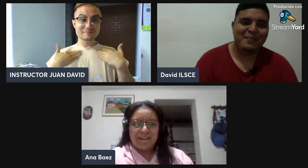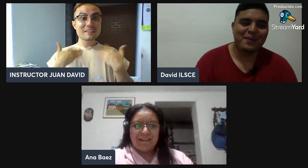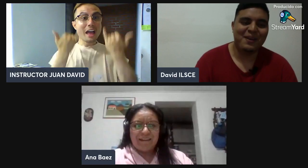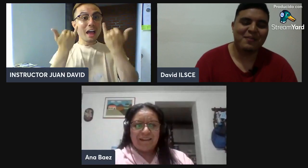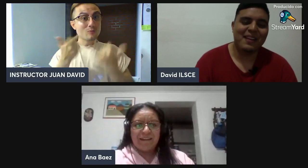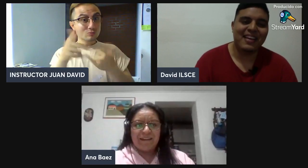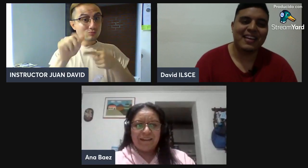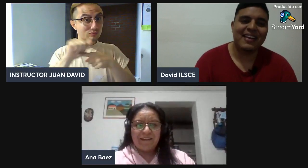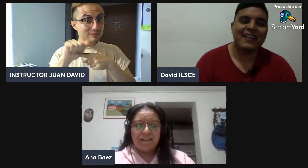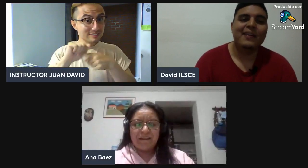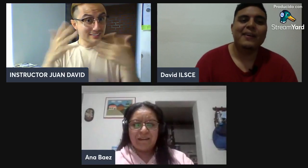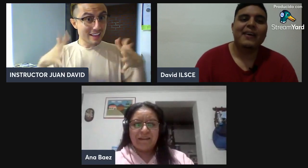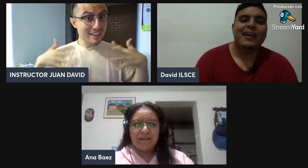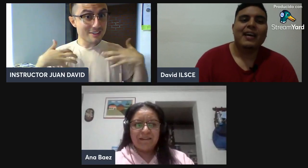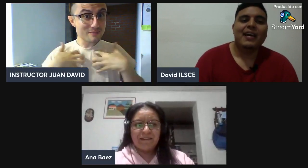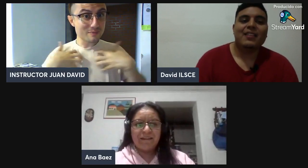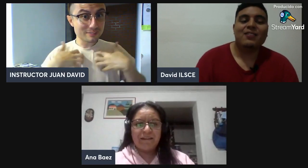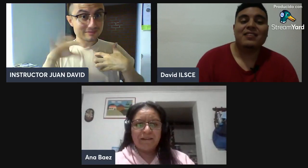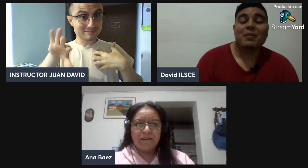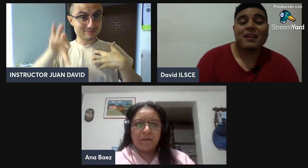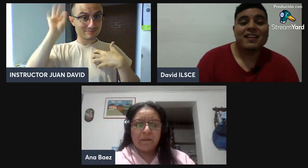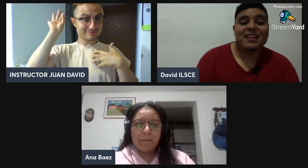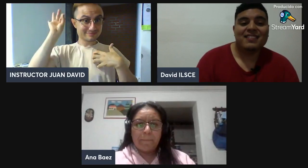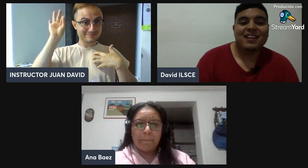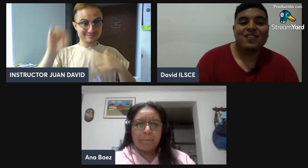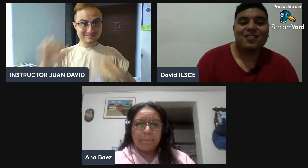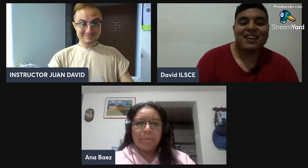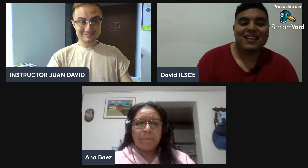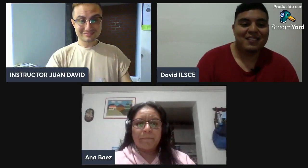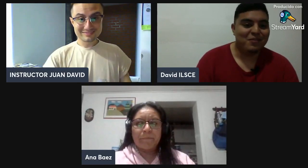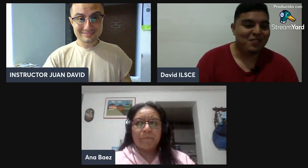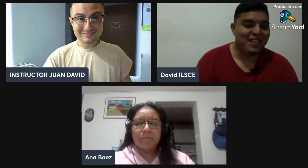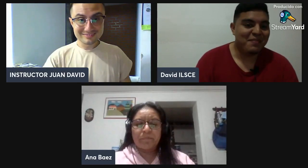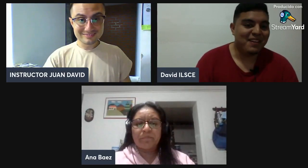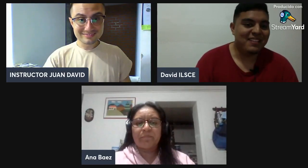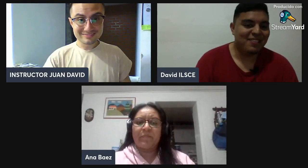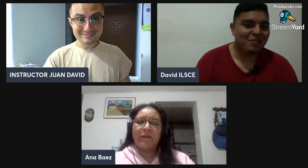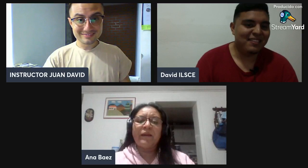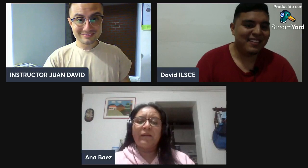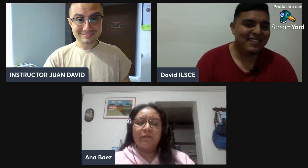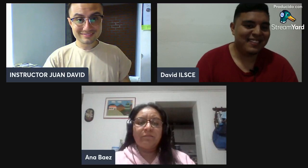Bueno, me alegra. Entonces, ¿ya practicaste lo de la descripción de animales? ¿Ya escogiste?